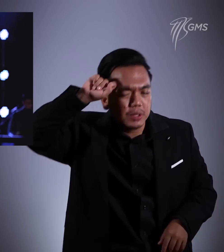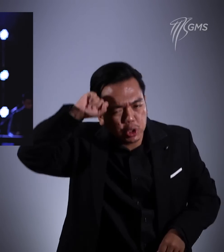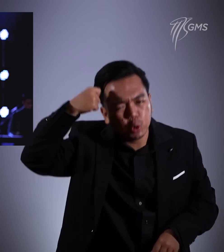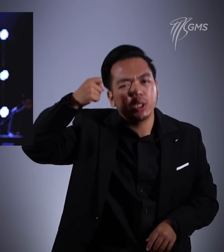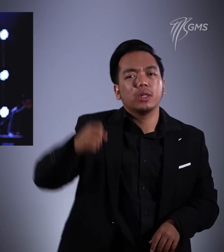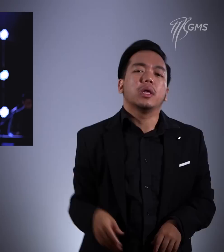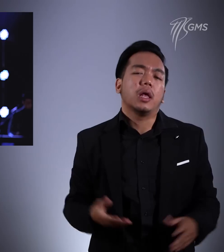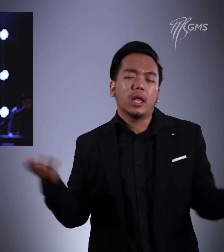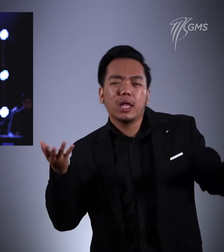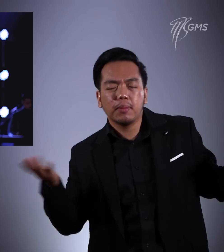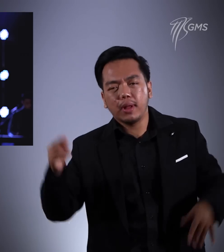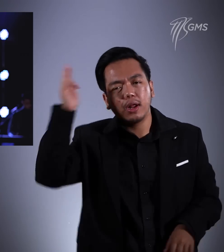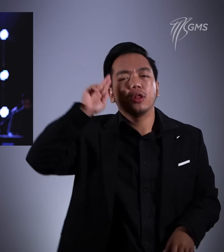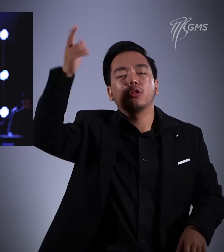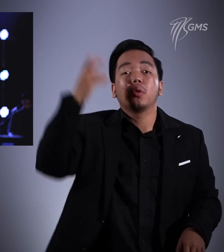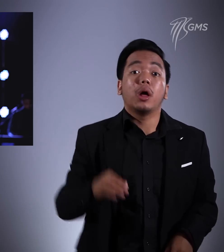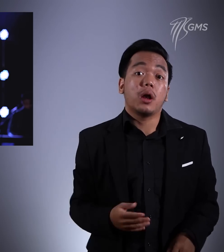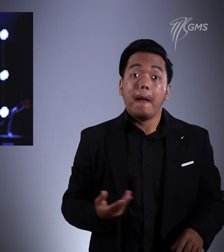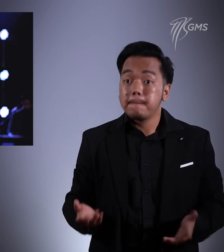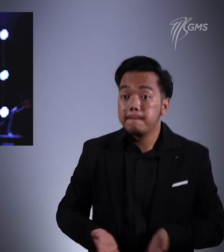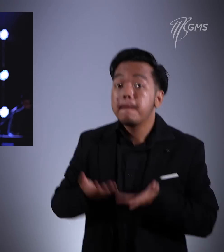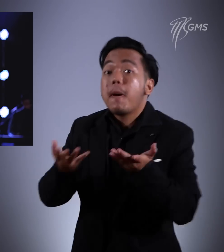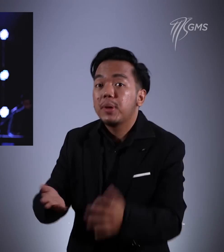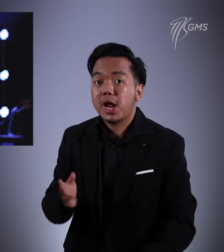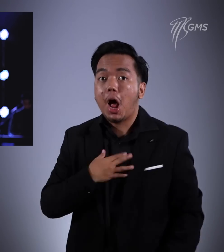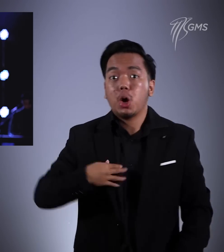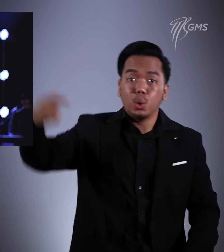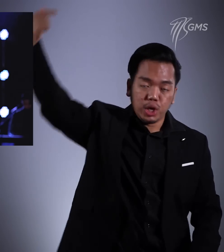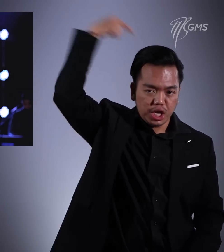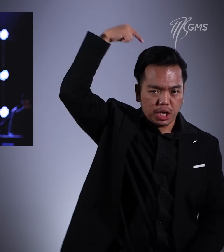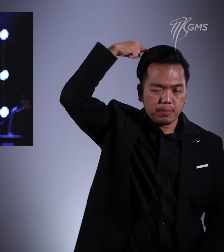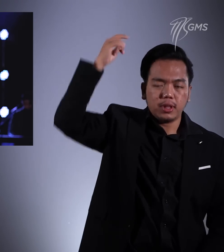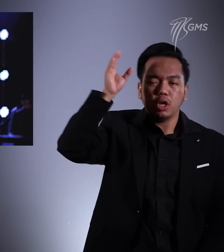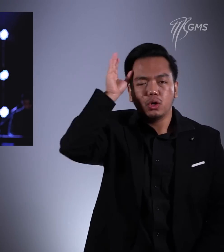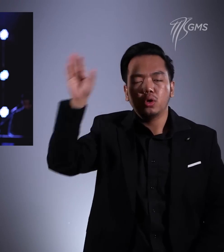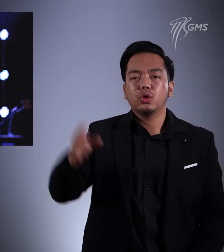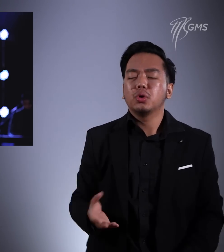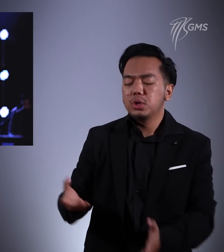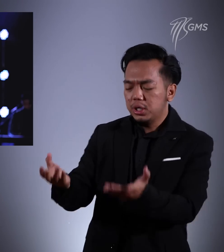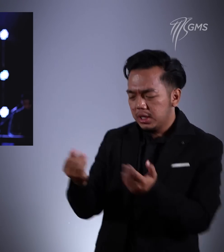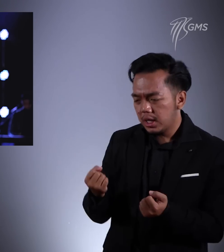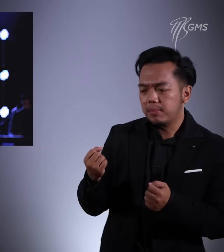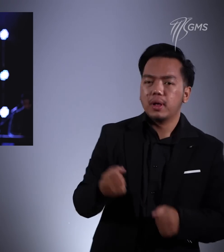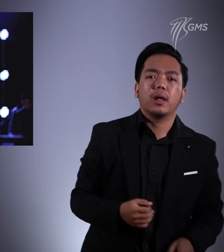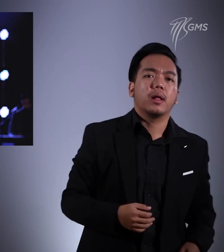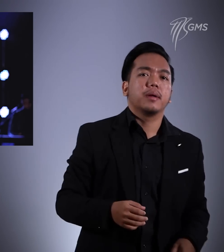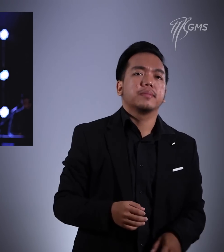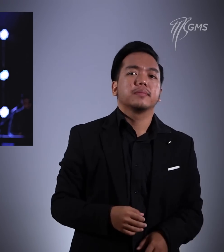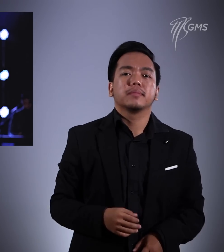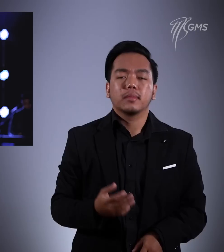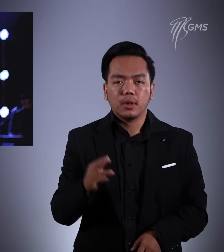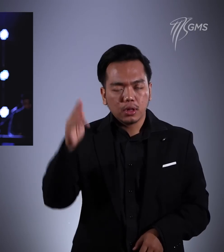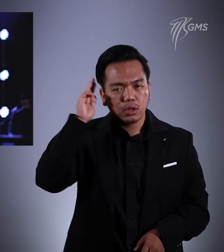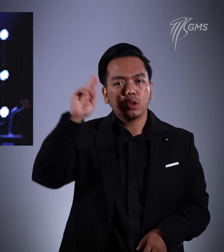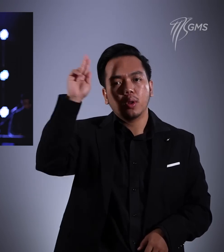bagaimana Tuhan memberi aku hikmat untuk menerima, dan apa yang bisa kuubahkan imanku, gimana digoyangkan tapi tetap keluar sebagai pemenang.